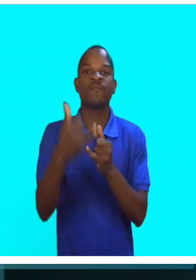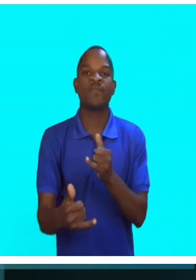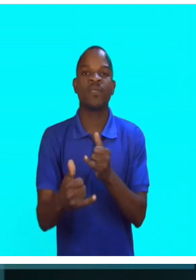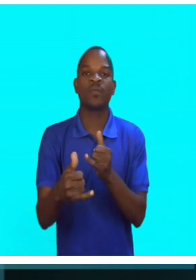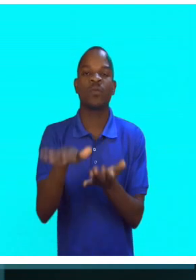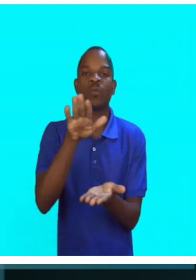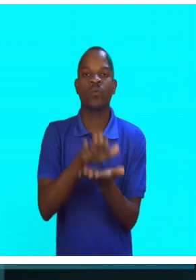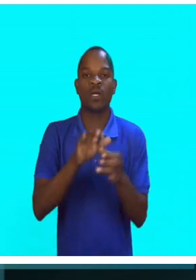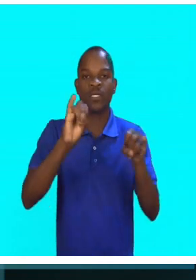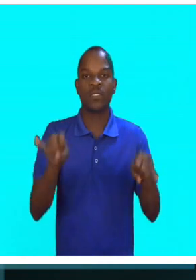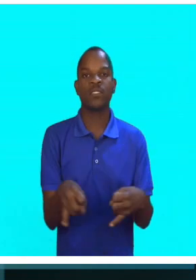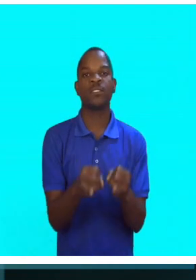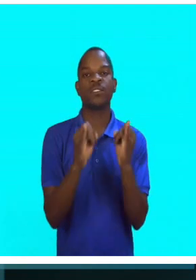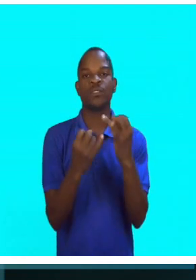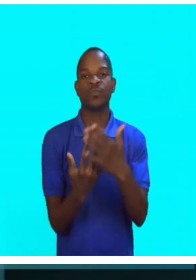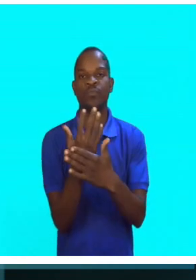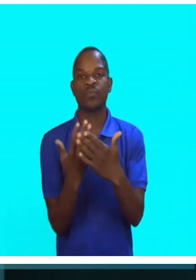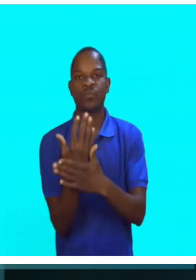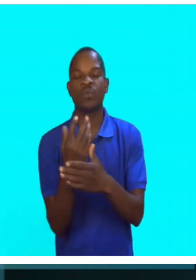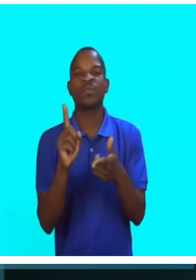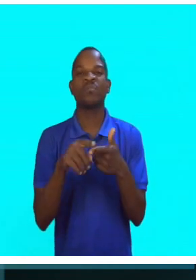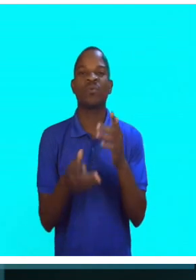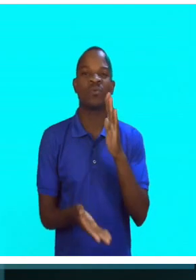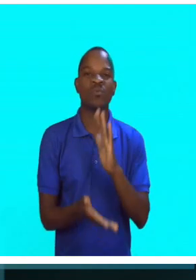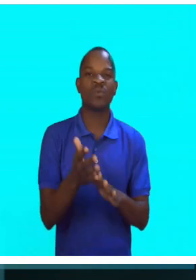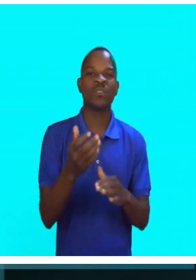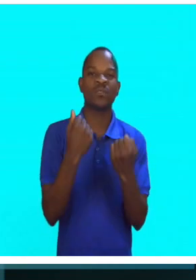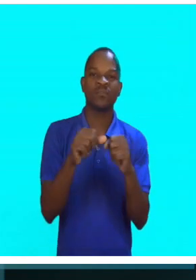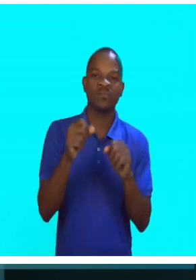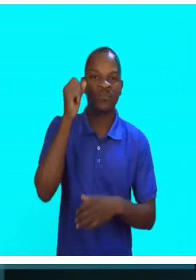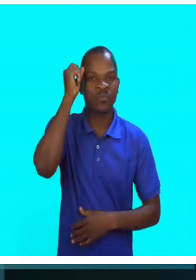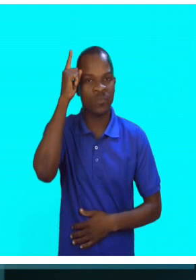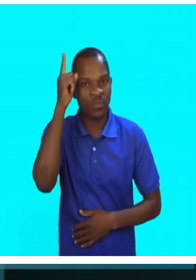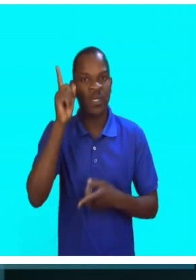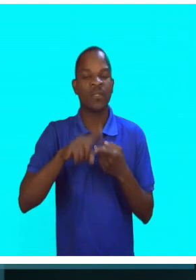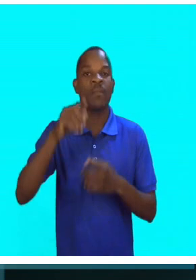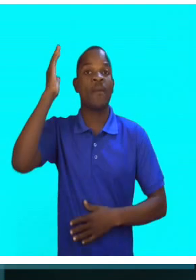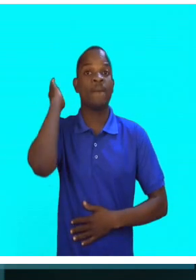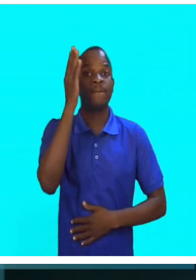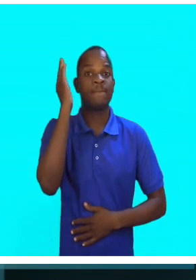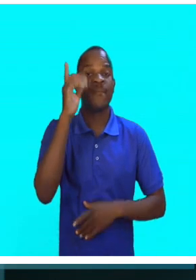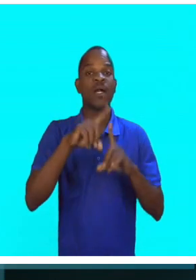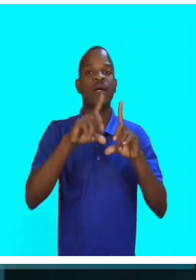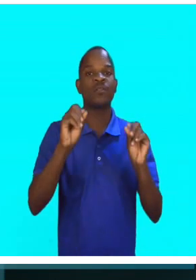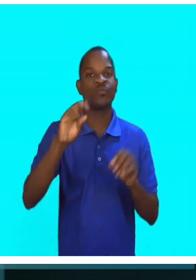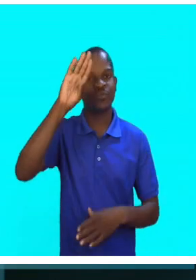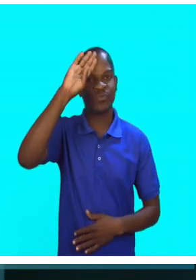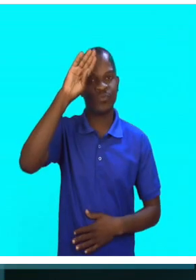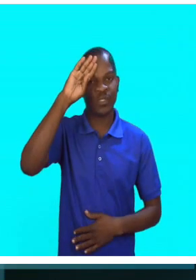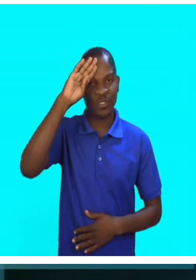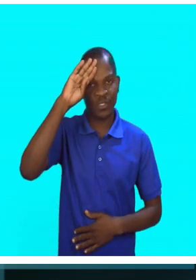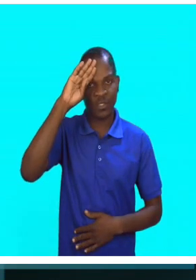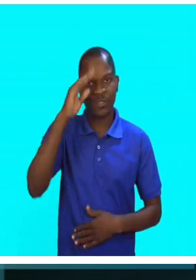Jardim Tondoro, onde haverá várias atividades culturais e palestra sobre doenças